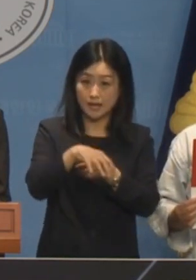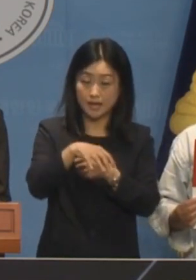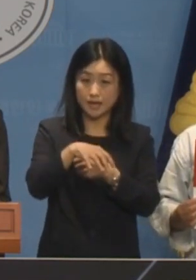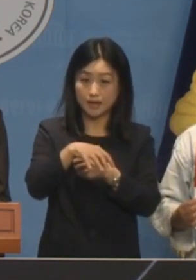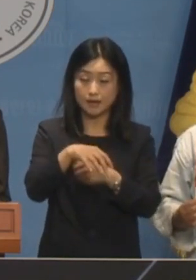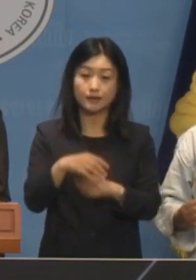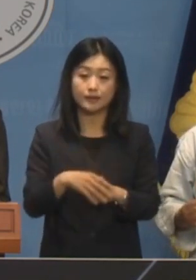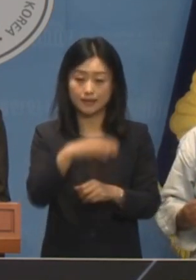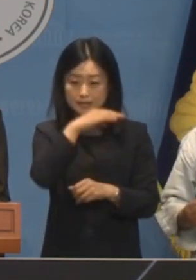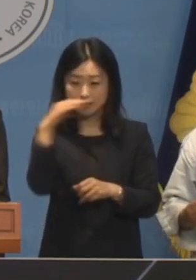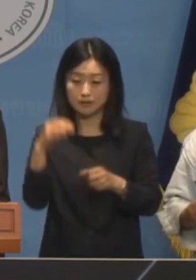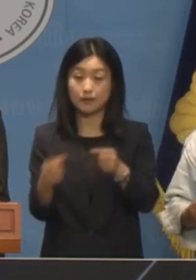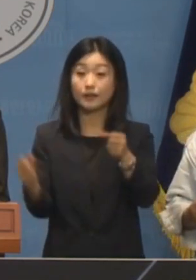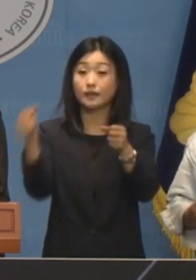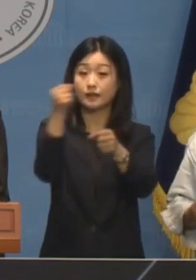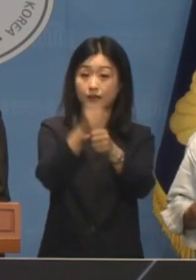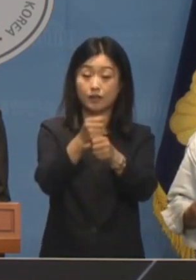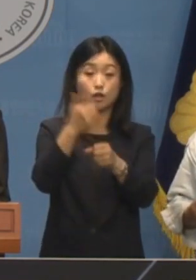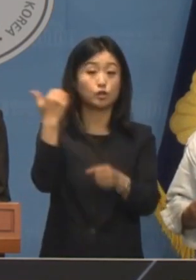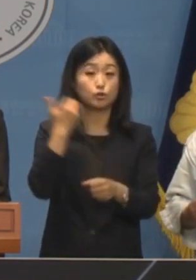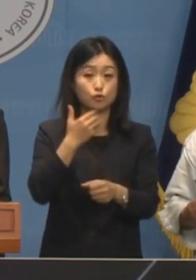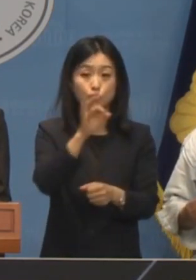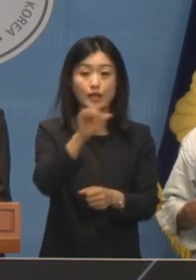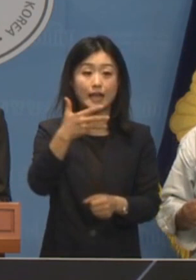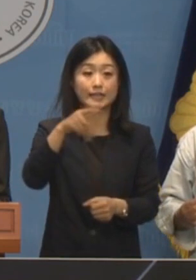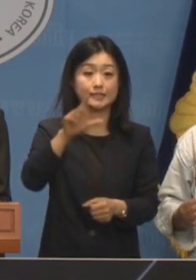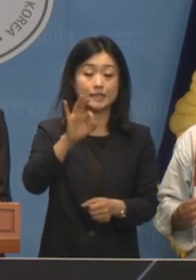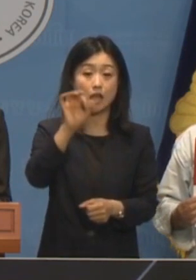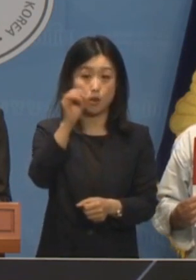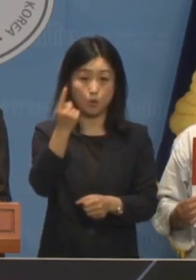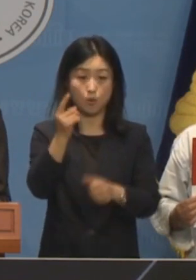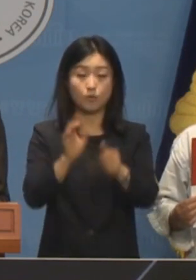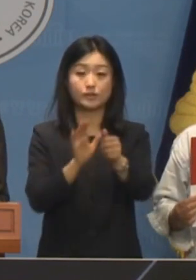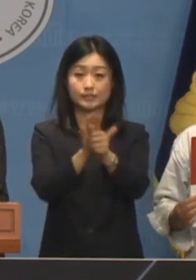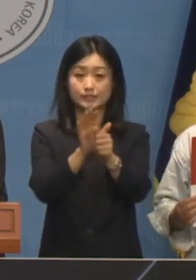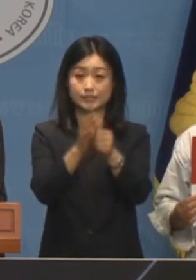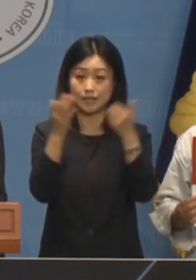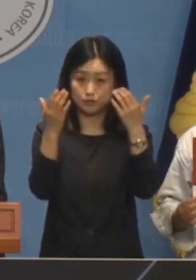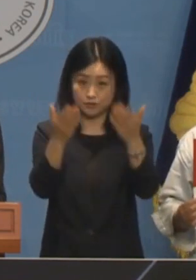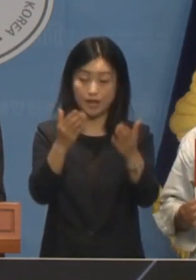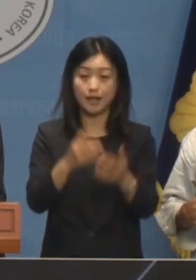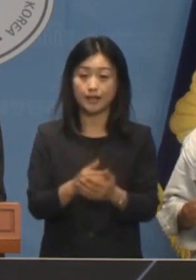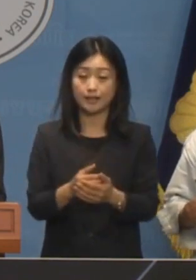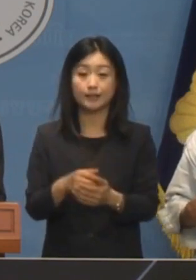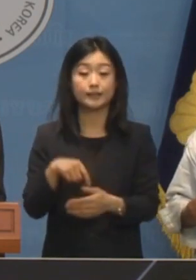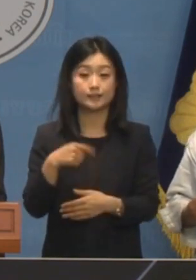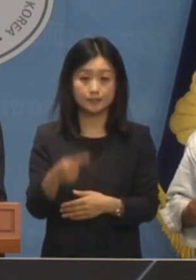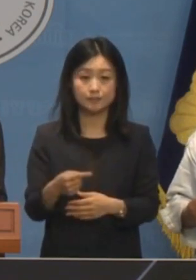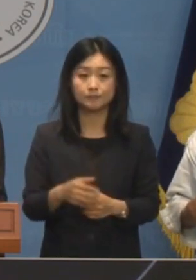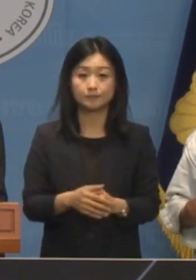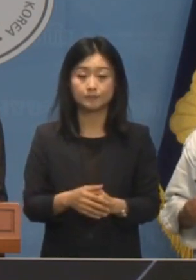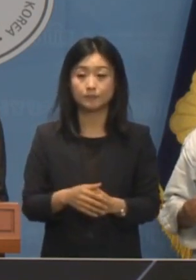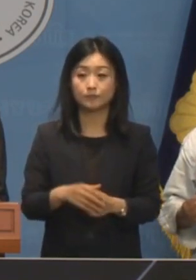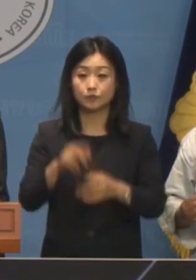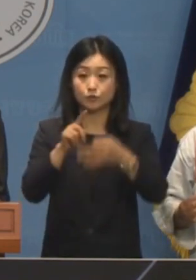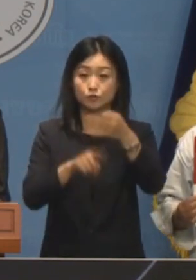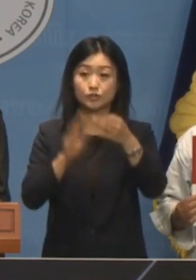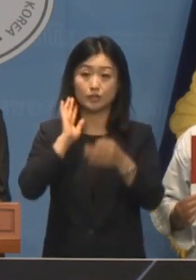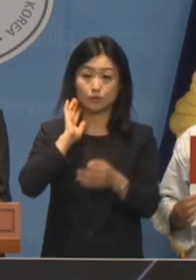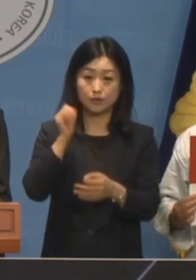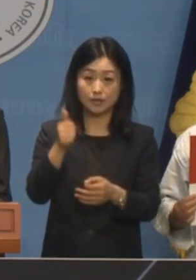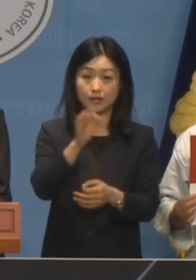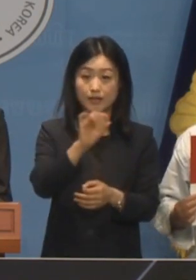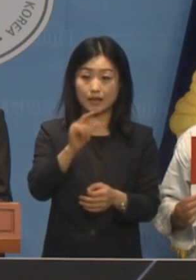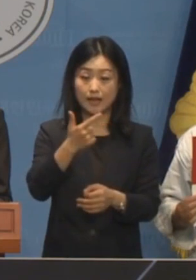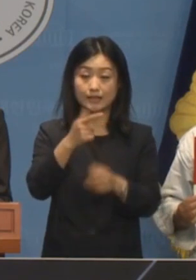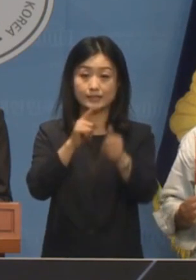국가인권위원회를 정상화시킬 최적의 인물로 안창호 후보자를 적극 지지한다. 하나, 우리는 거듭 윤석열 대통령이 안창호